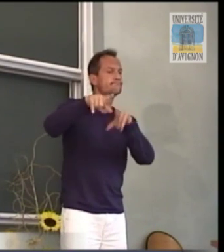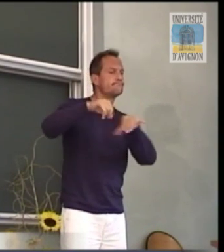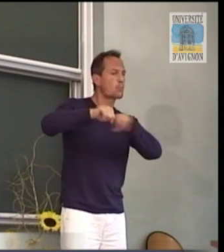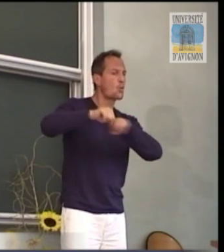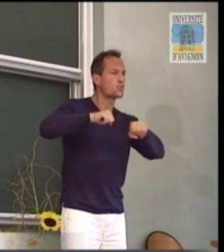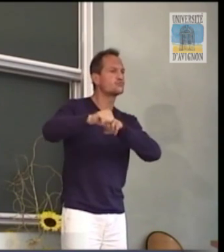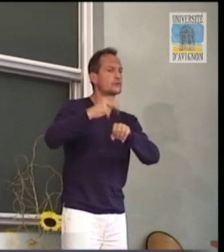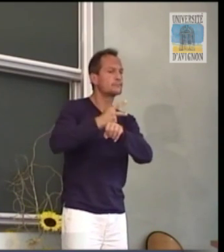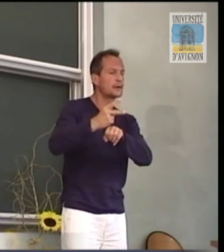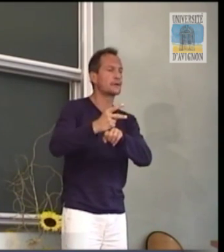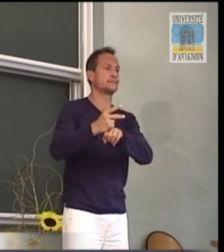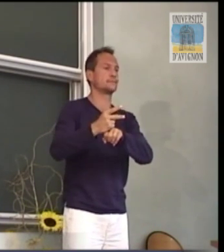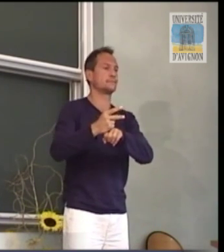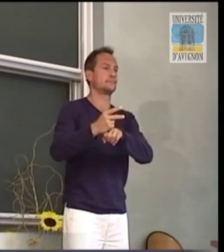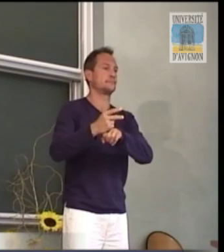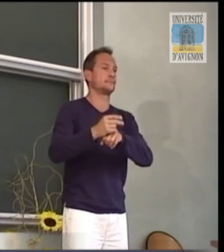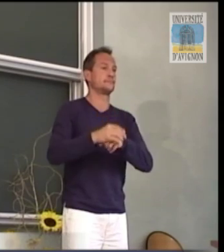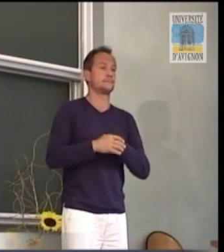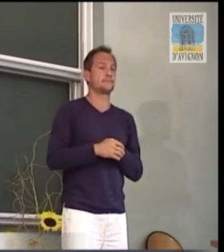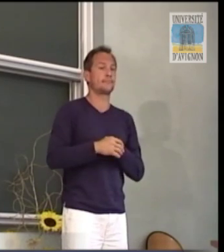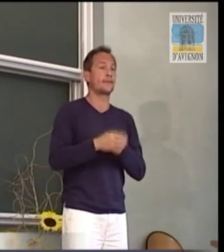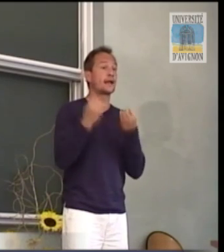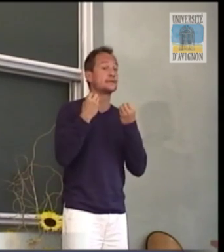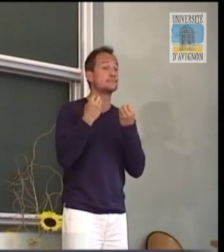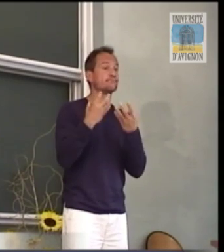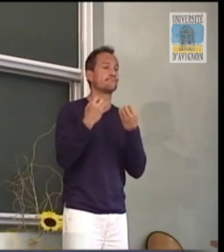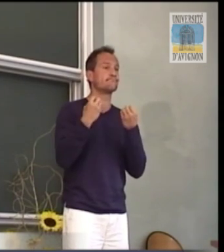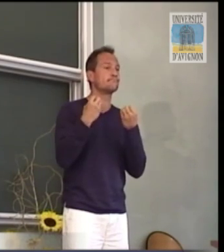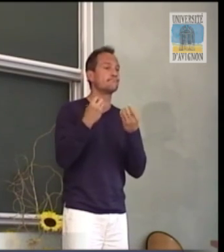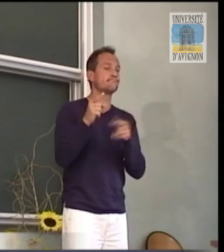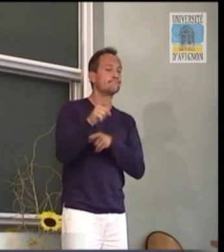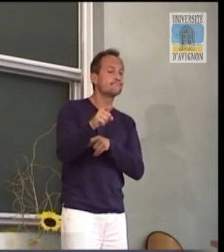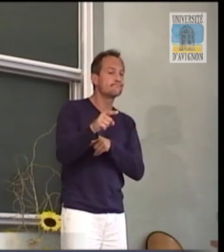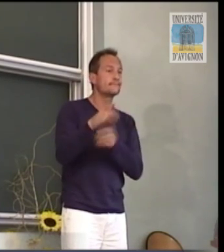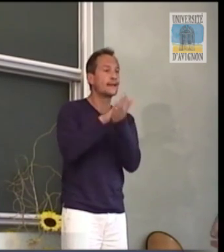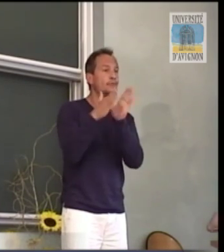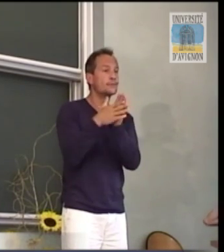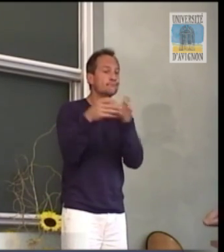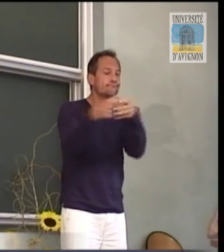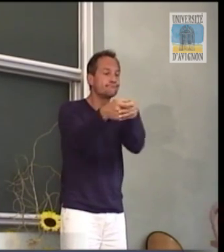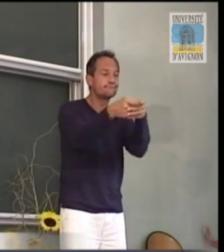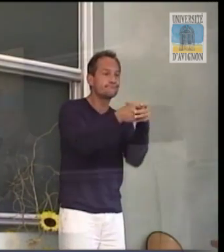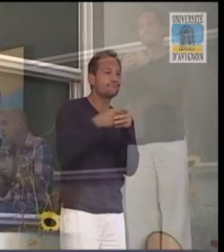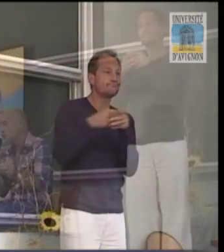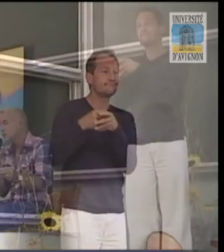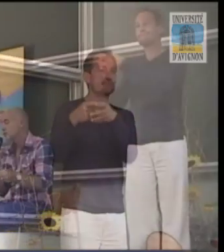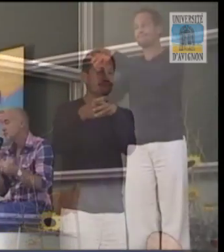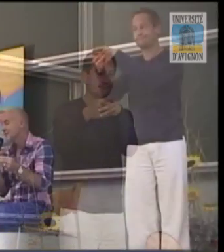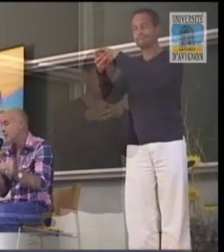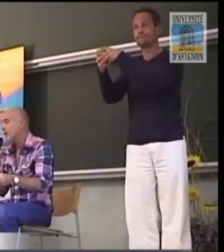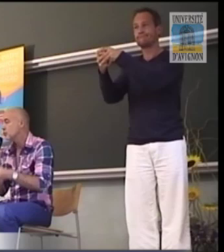fois, c'est justement là où parfois les associations qui sont locales ne sont pas